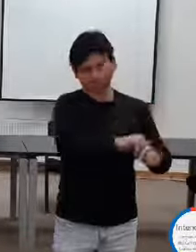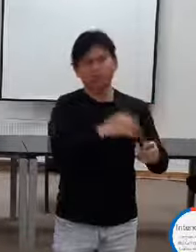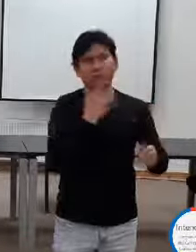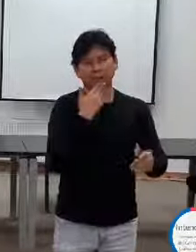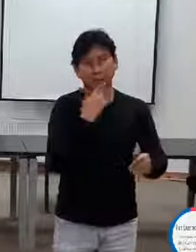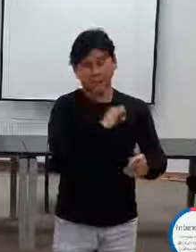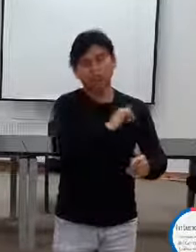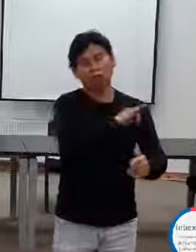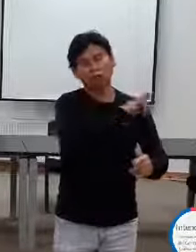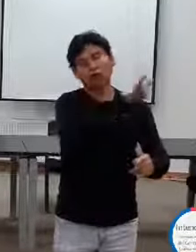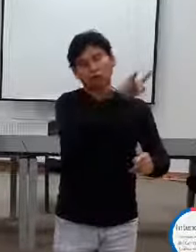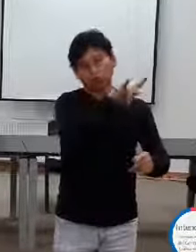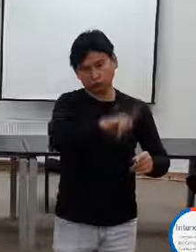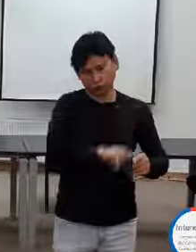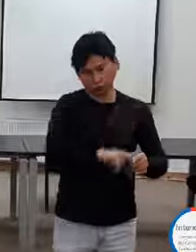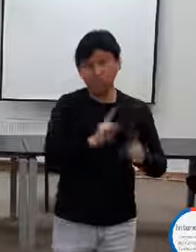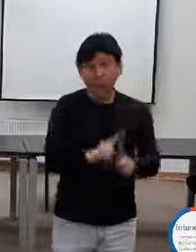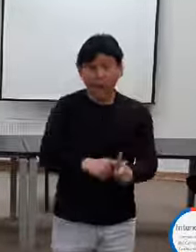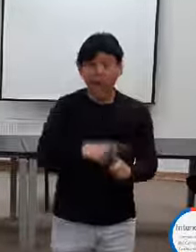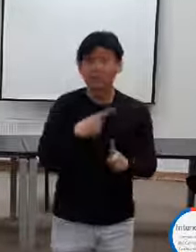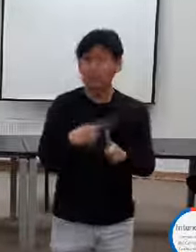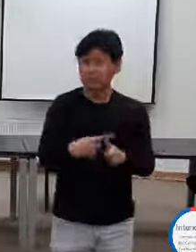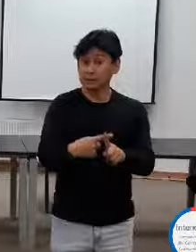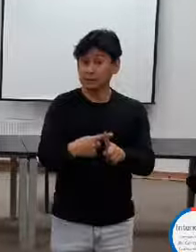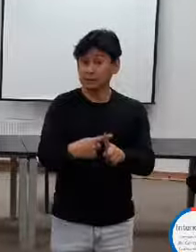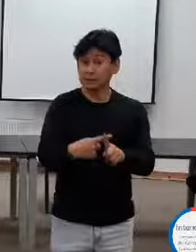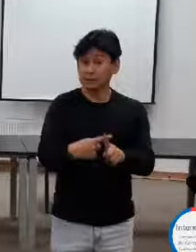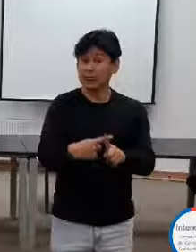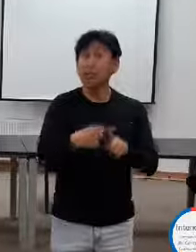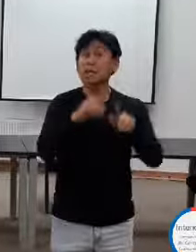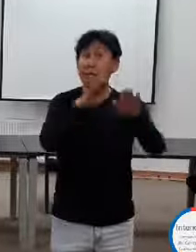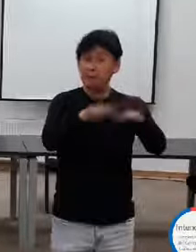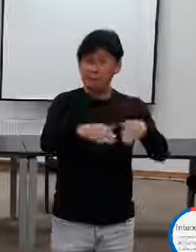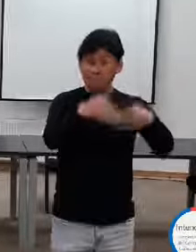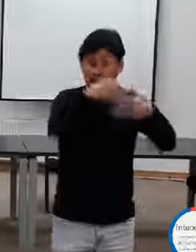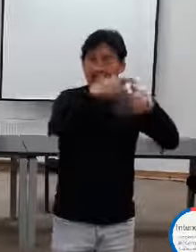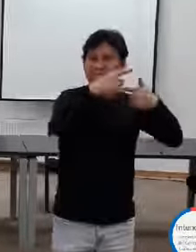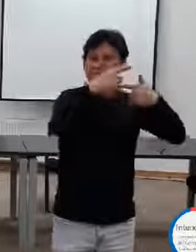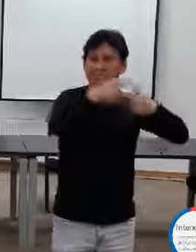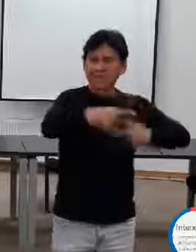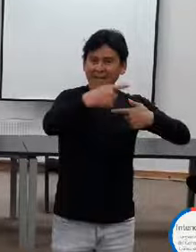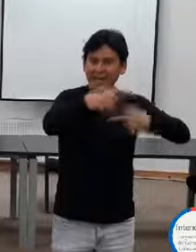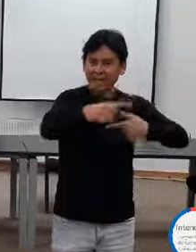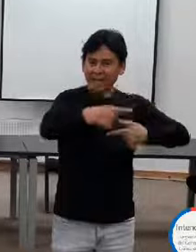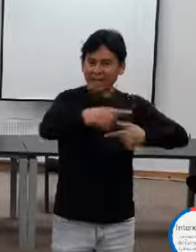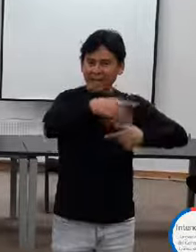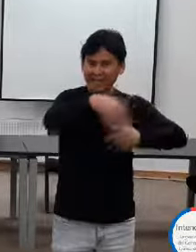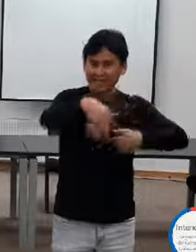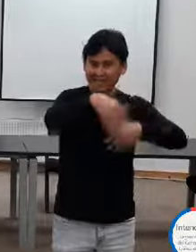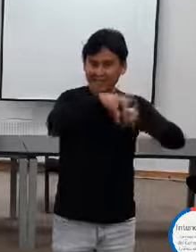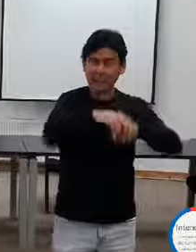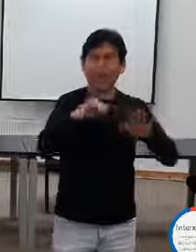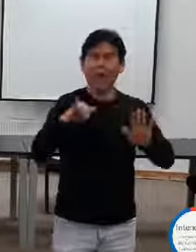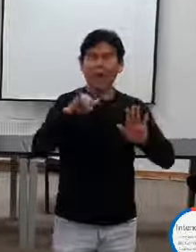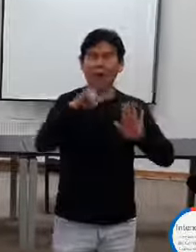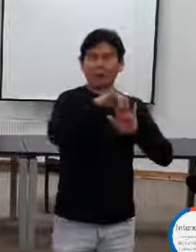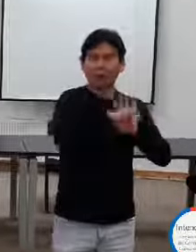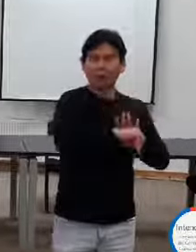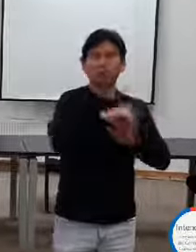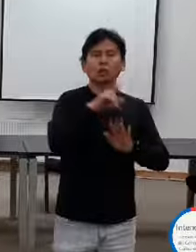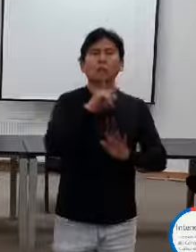de la región metropolitana y además, ¿no es cierto?, venía en las filas de interés epidemiológico del vuelo